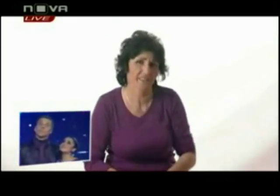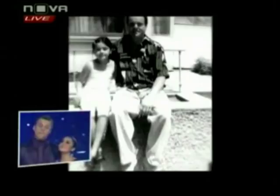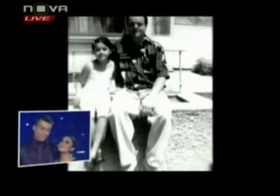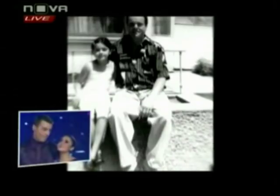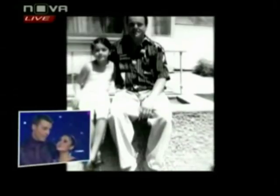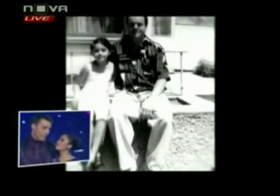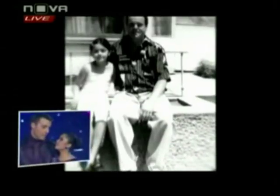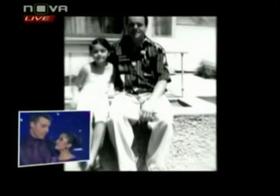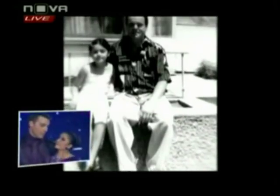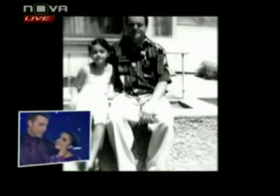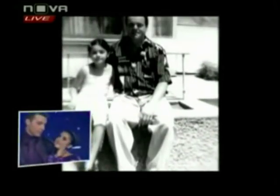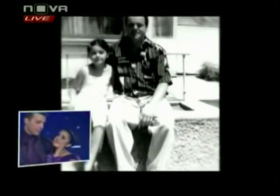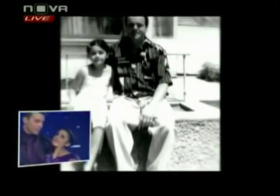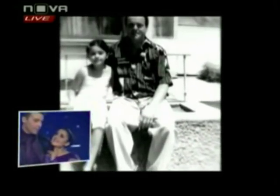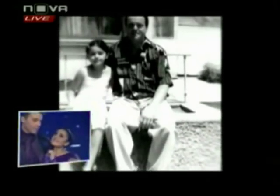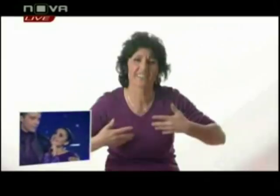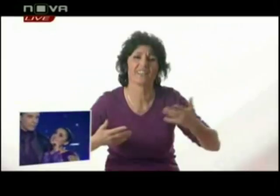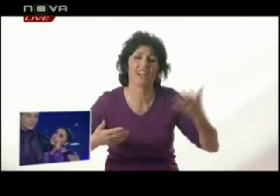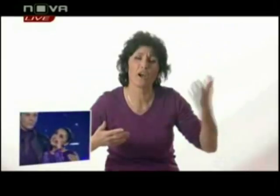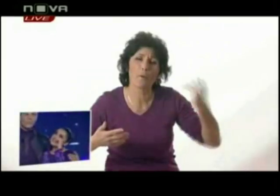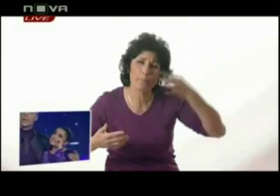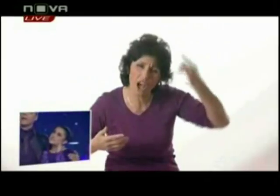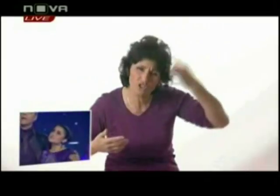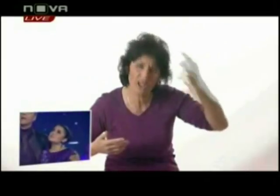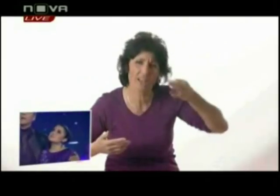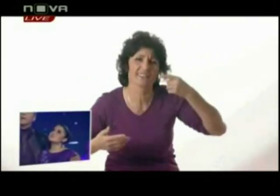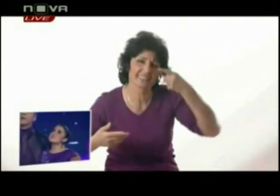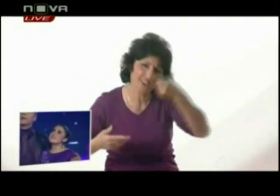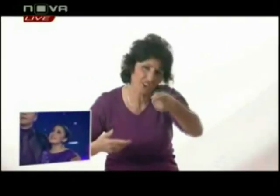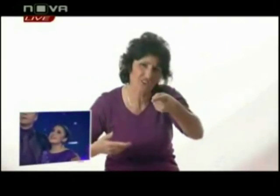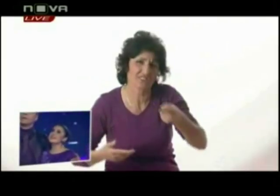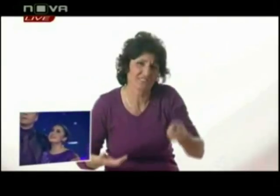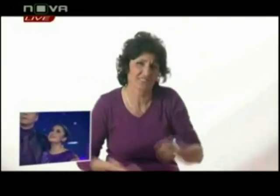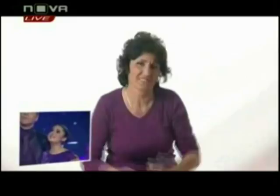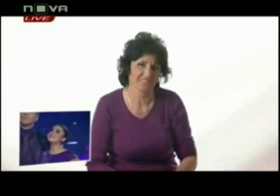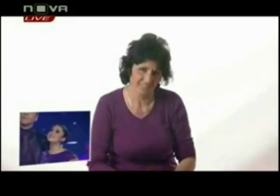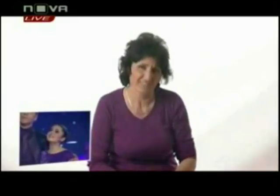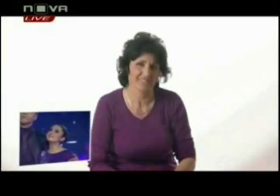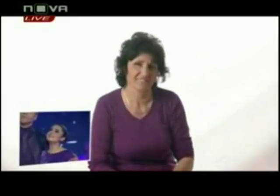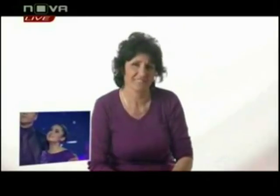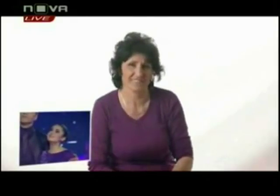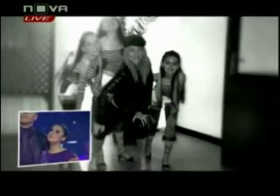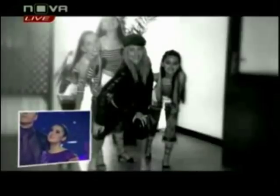сцена. Той толкова много искаше да сбъднеш мечтата си.